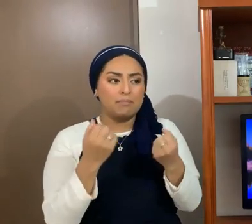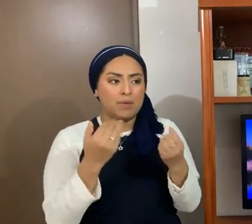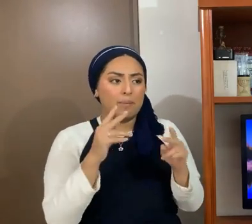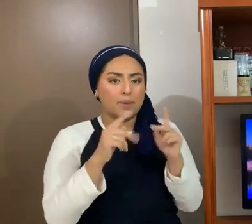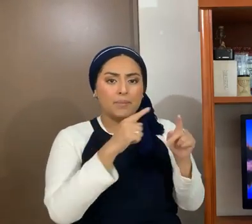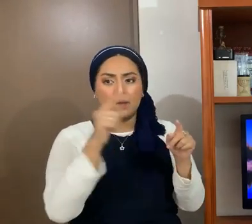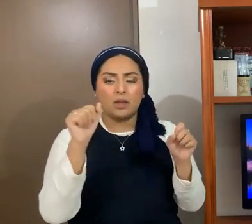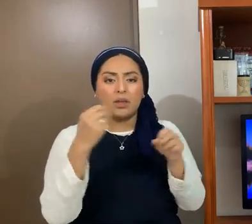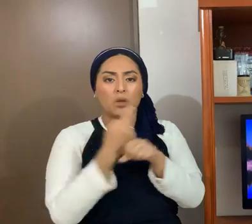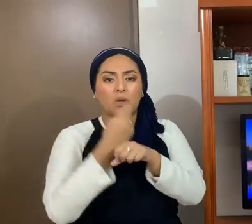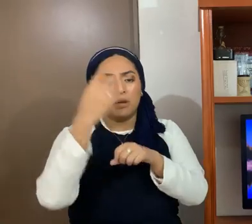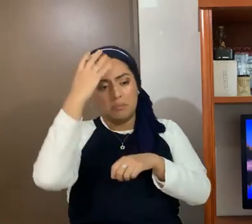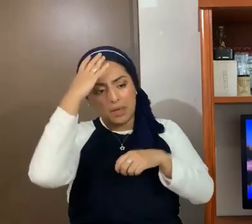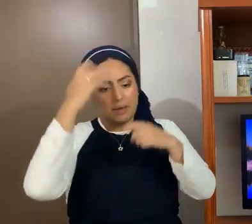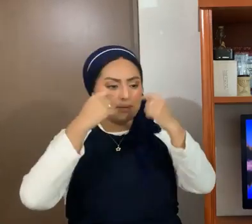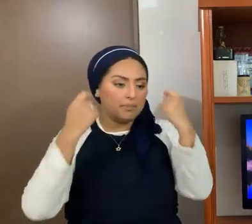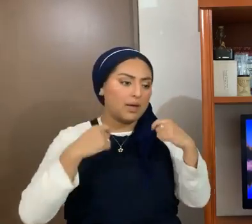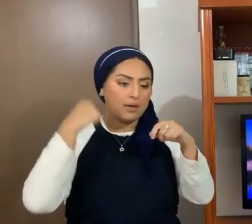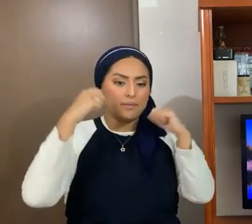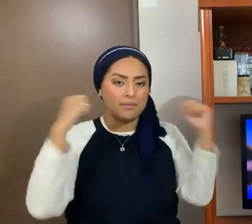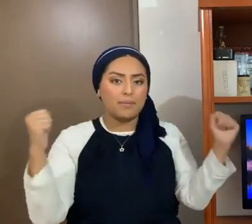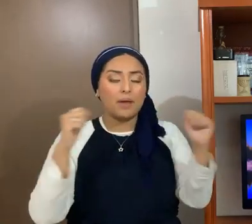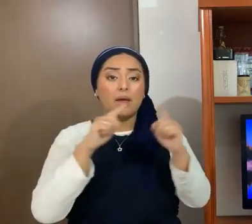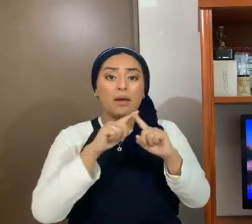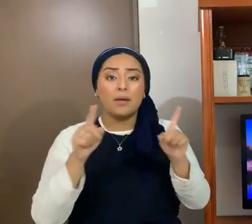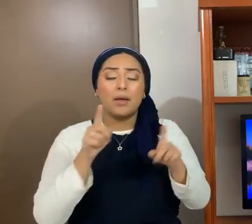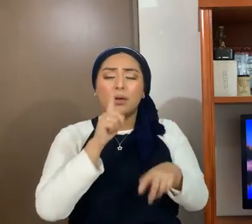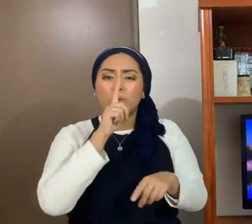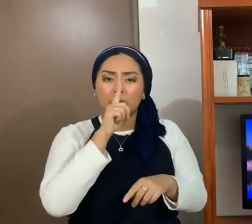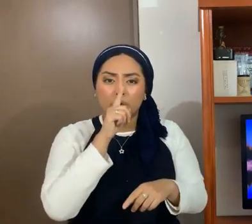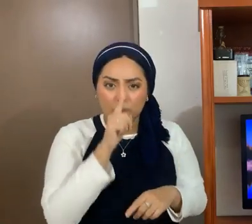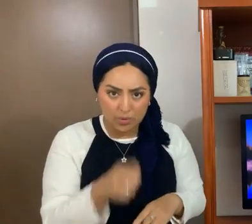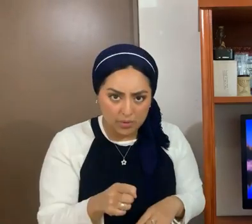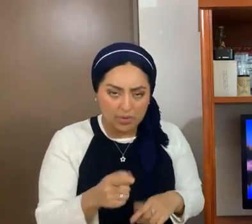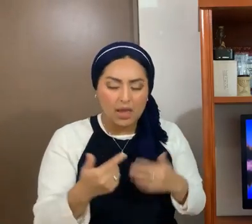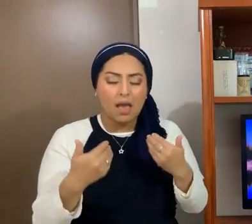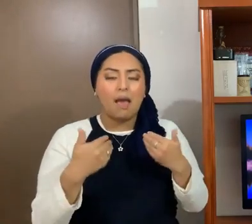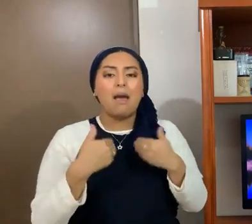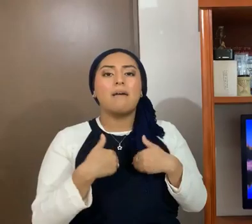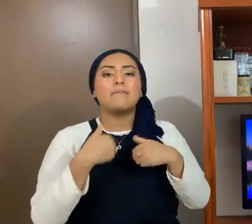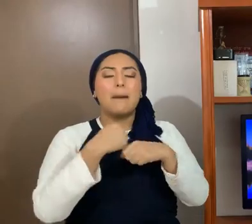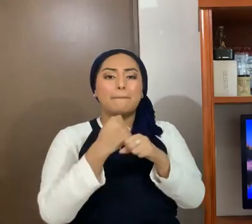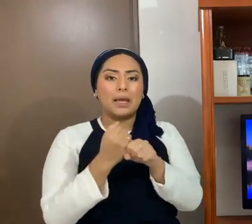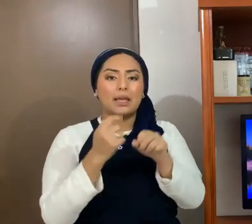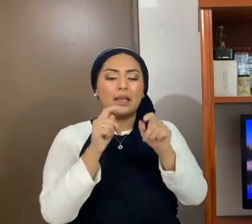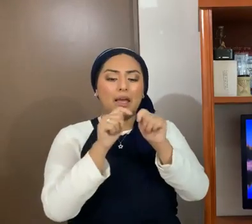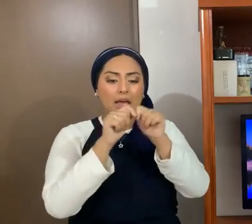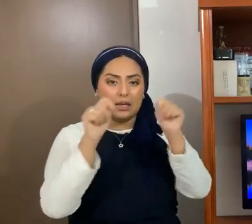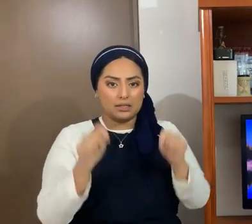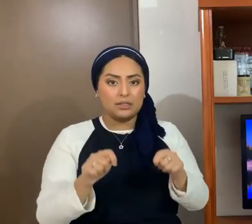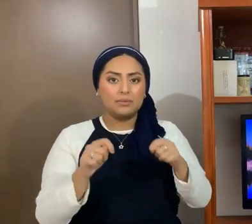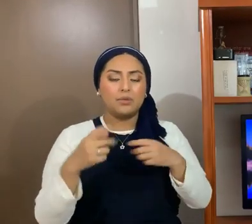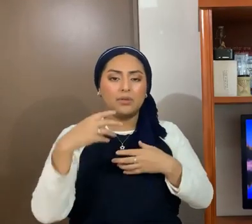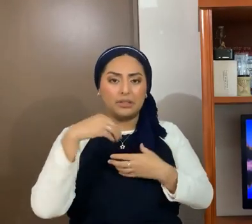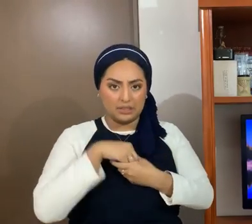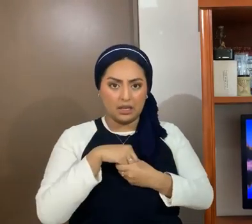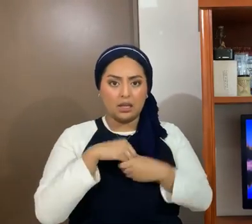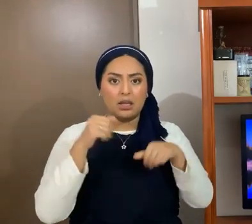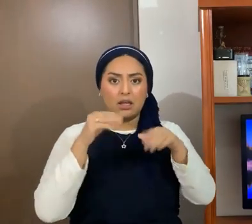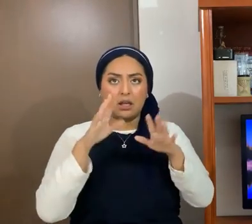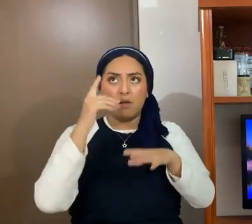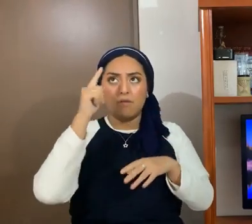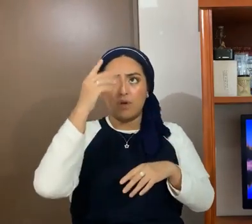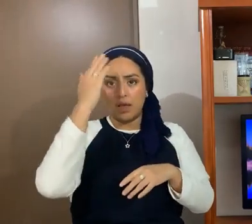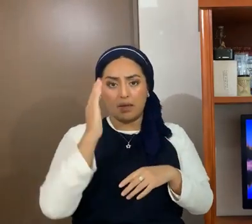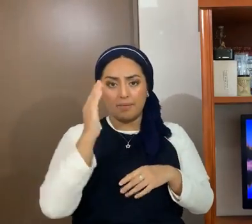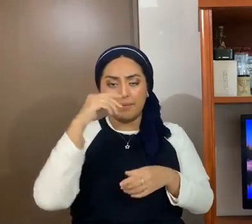gente puede ponerse la vestimenta, pero realmente tenemos construido un Mishkan, un templo para Elohim